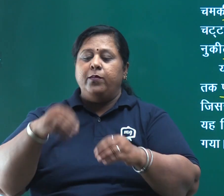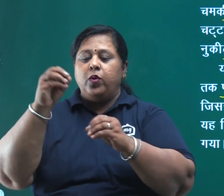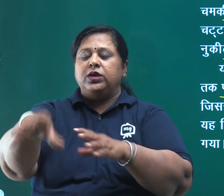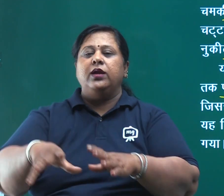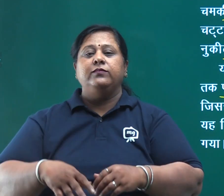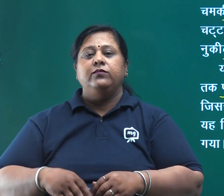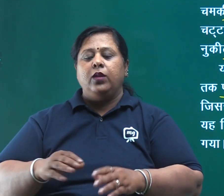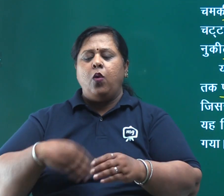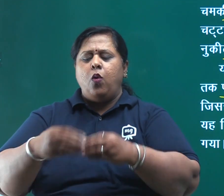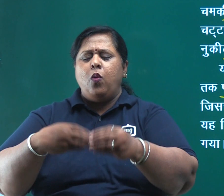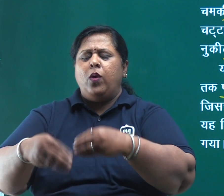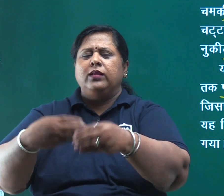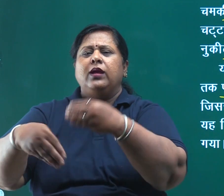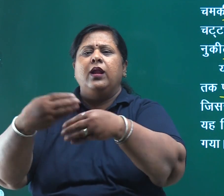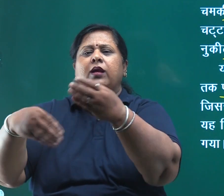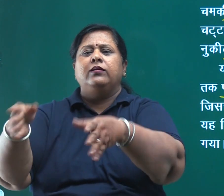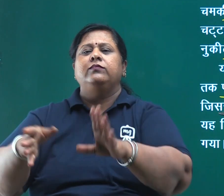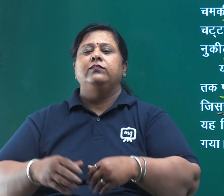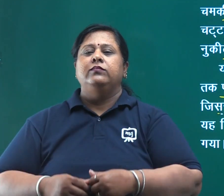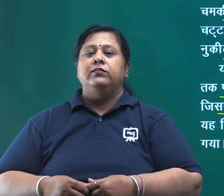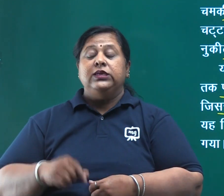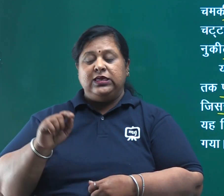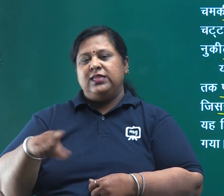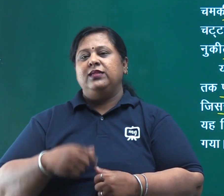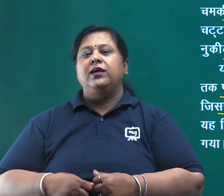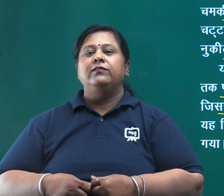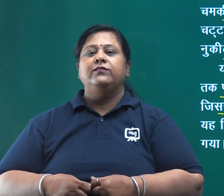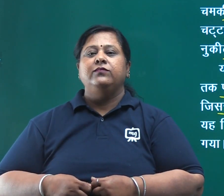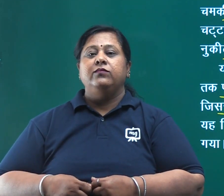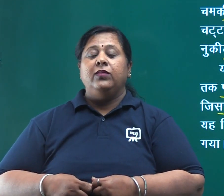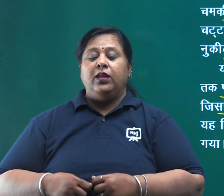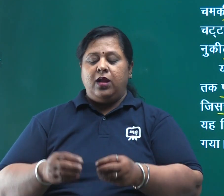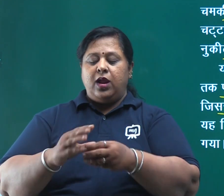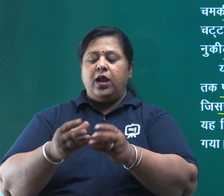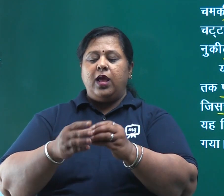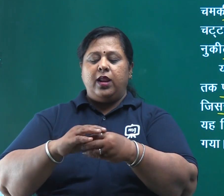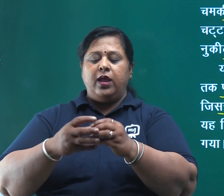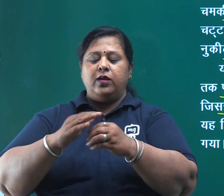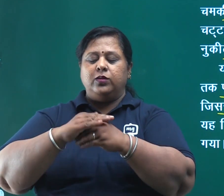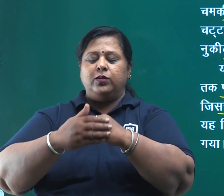और लुढ़कता रहा, जिससे किनारे घिस गए